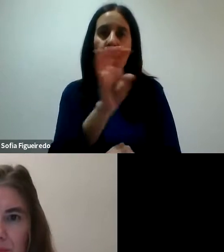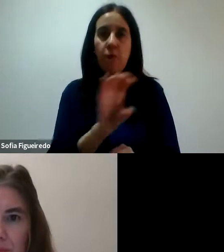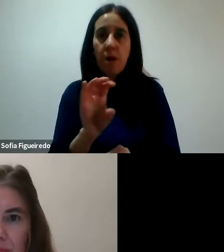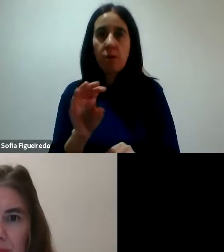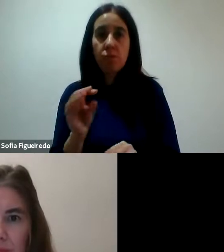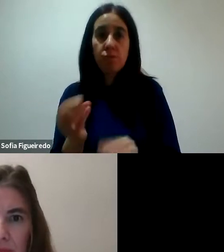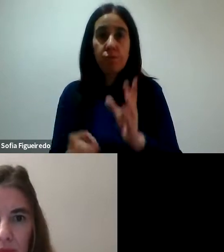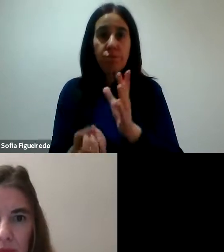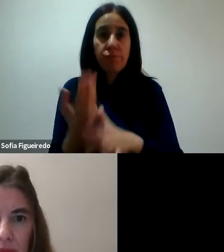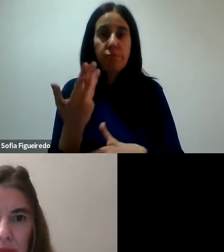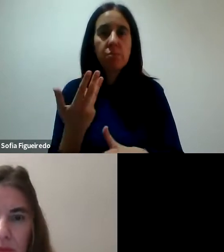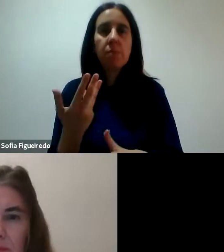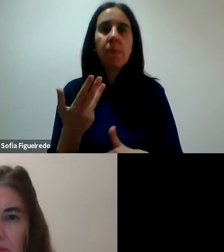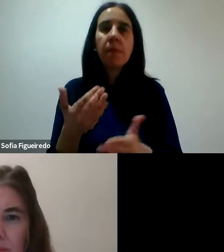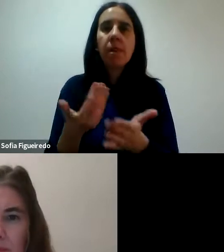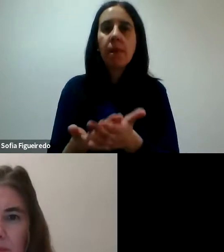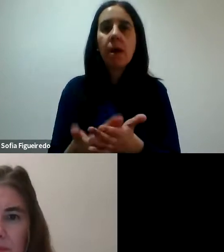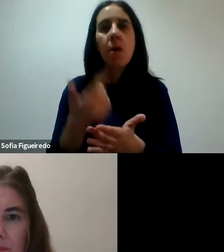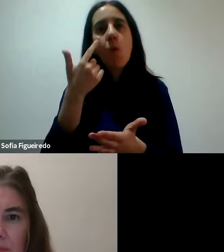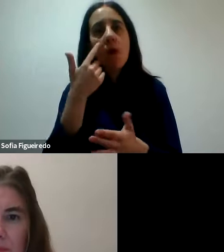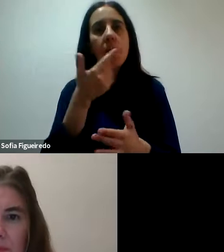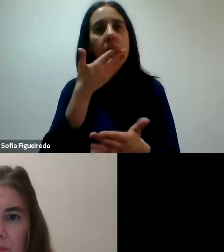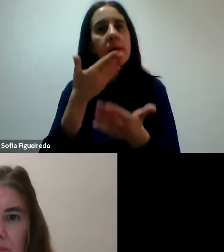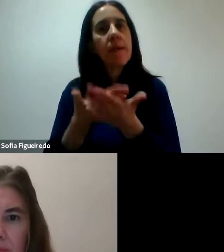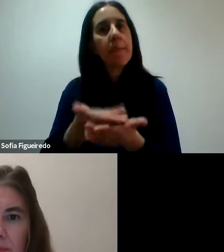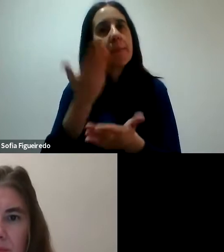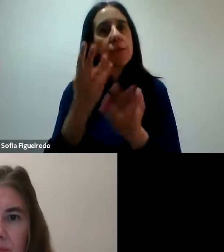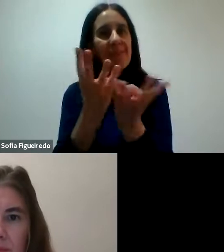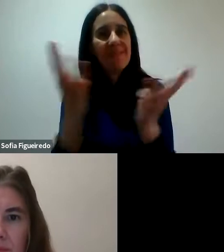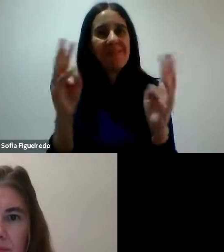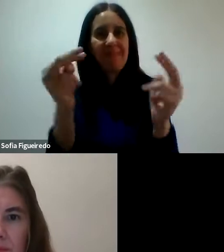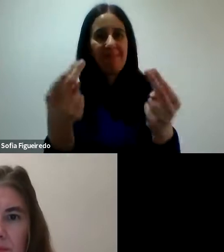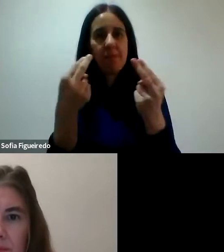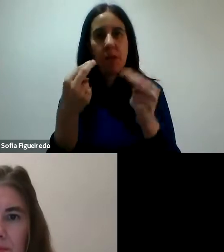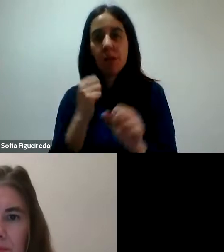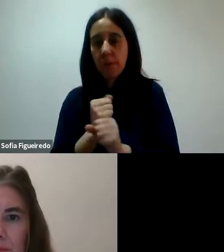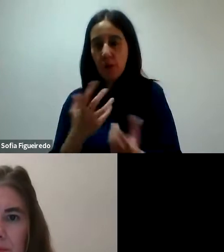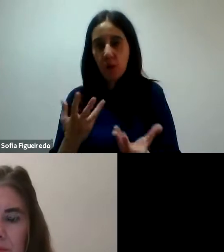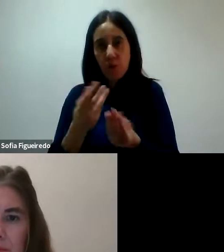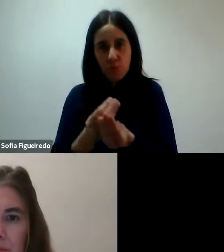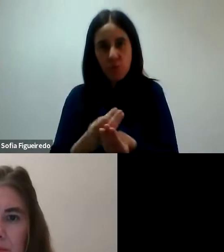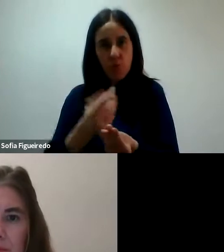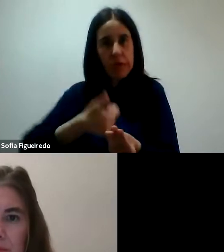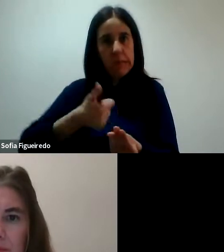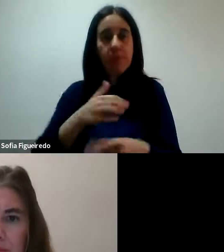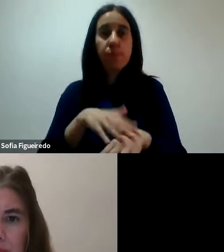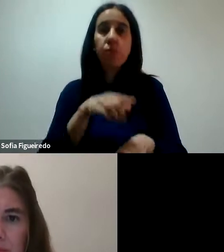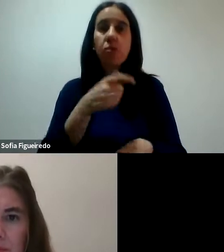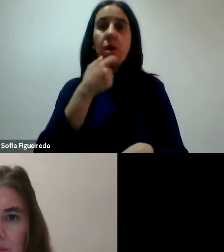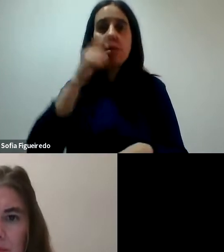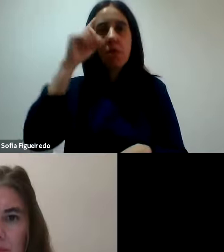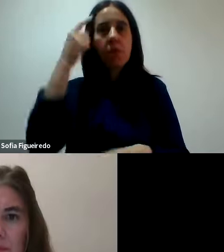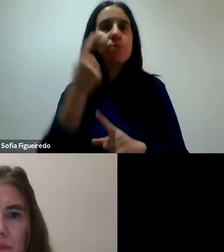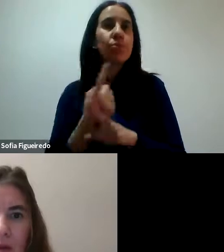sejam suscetíveis de serem mais eficazes para aquela audiência. Portanto, trabalhar em conjunto é fundamental. Para isso, é preciso saber o